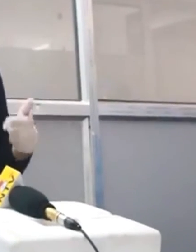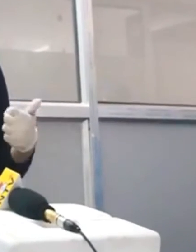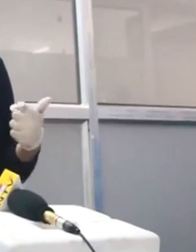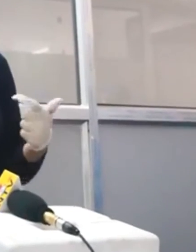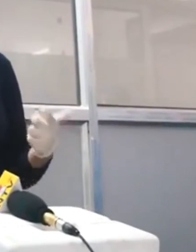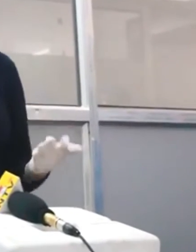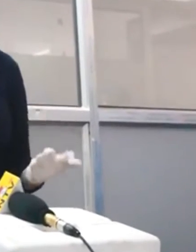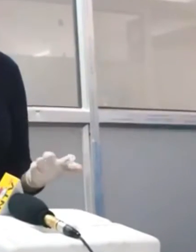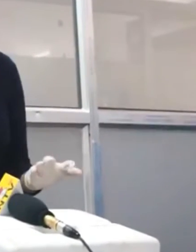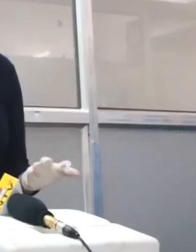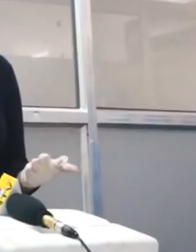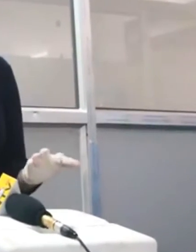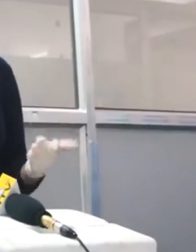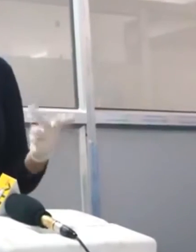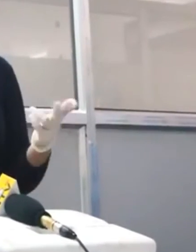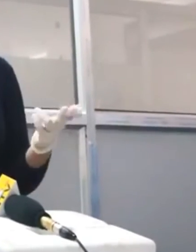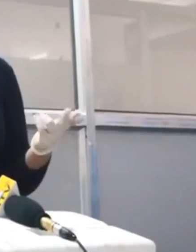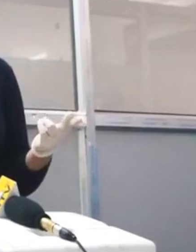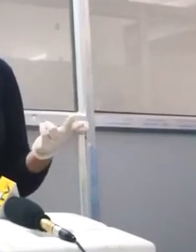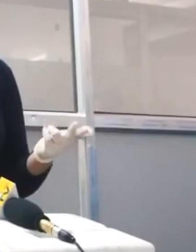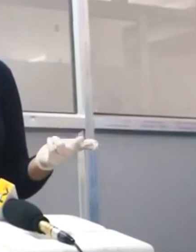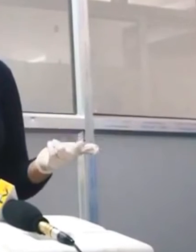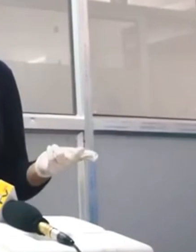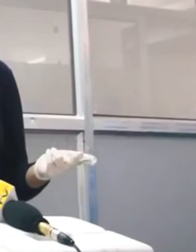थियो, पेटमा दुखाइ